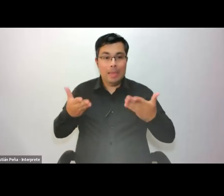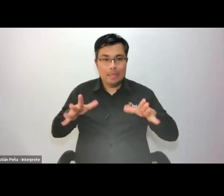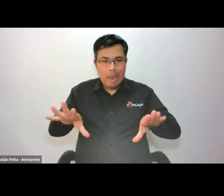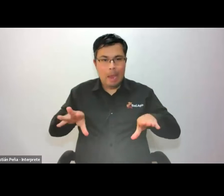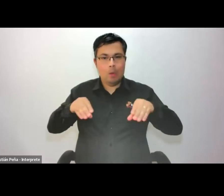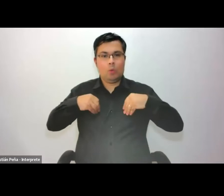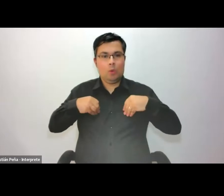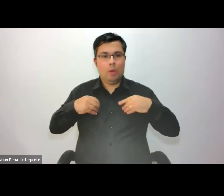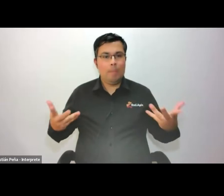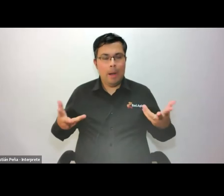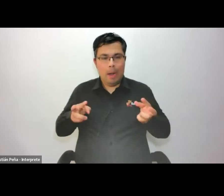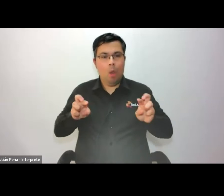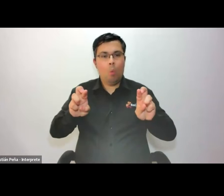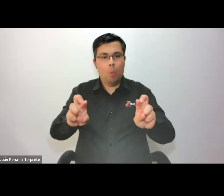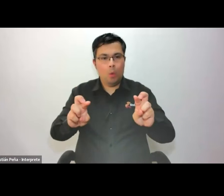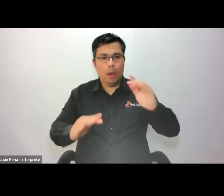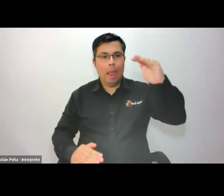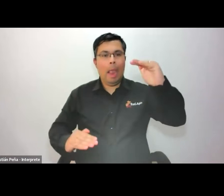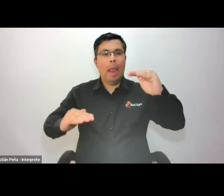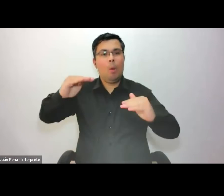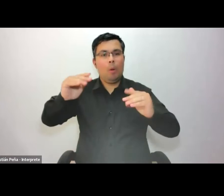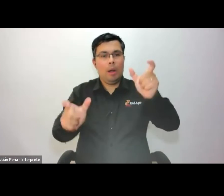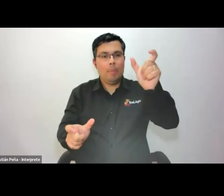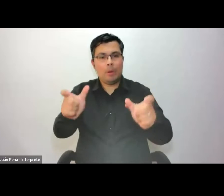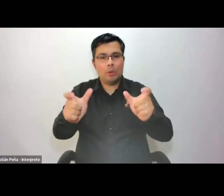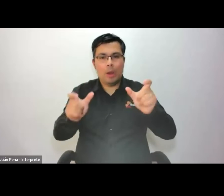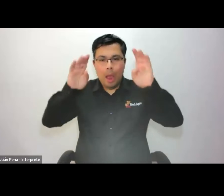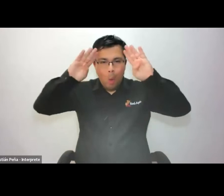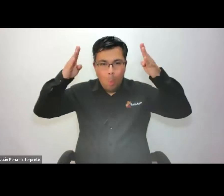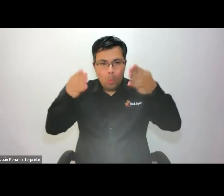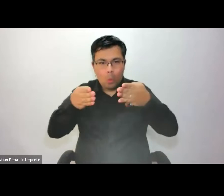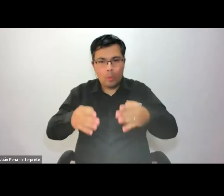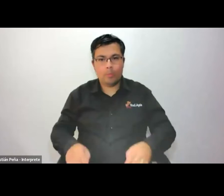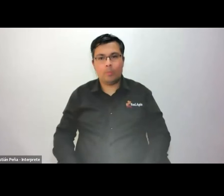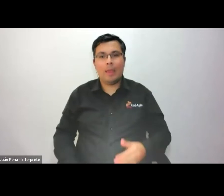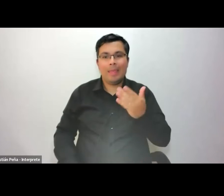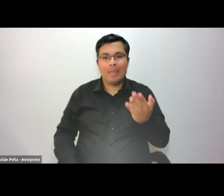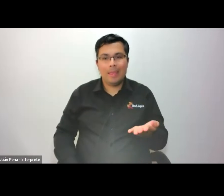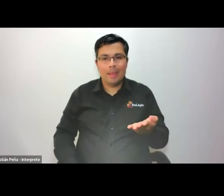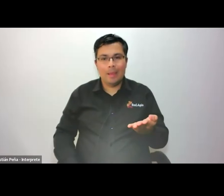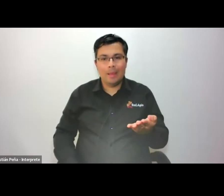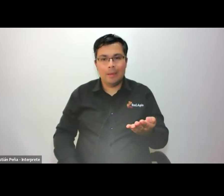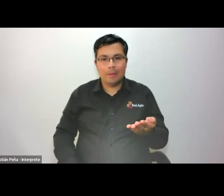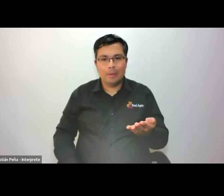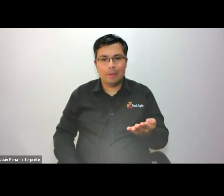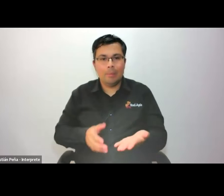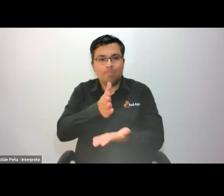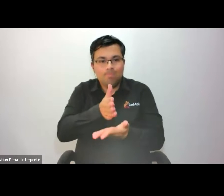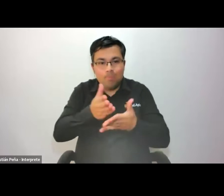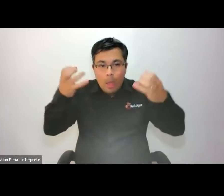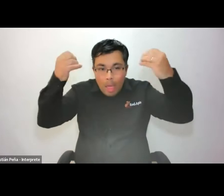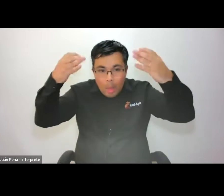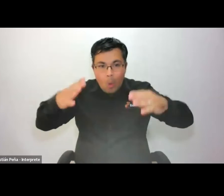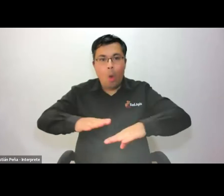equiparar las oportunidades de las personas autistas de concluir y de contribuir, como bien hemos aprendido de la sociedad civil,